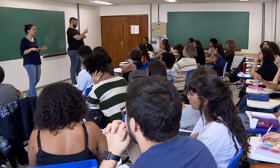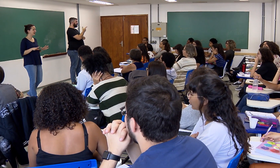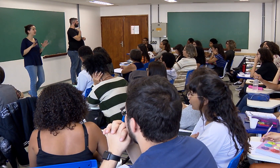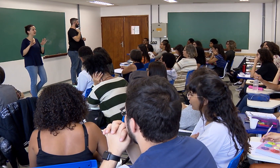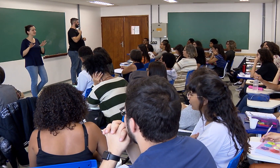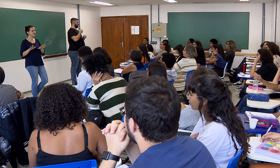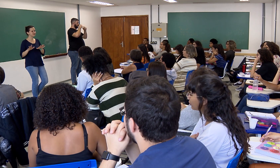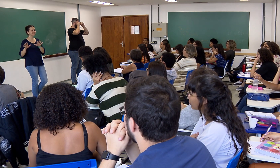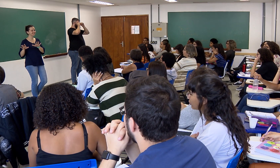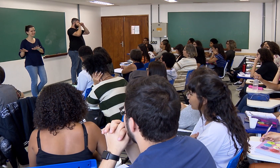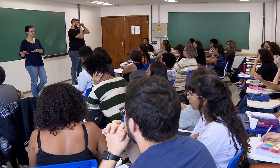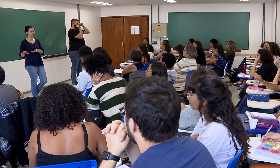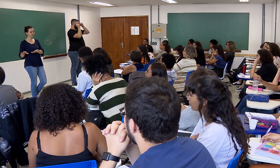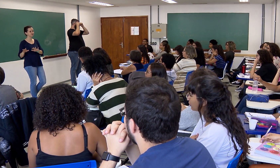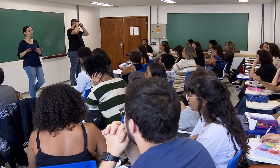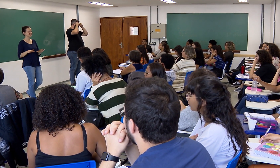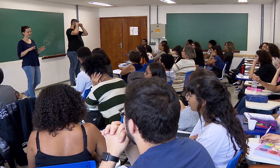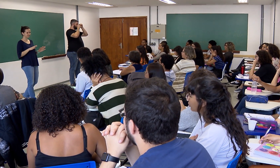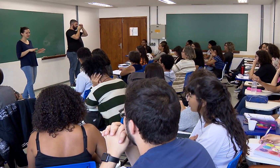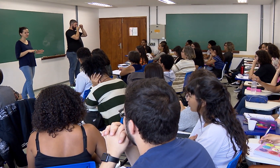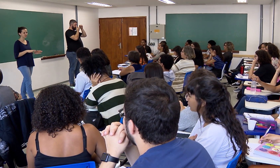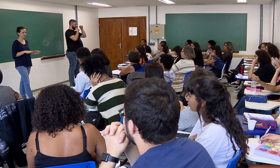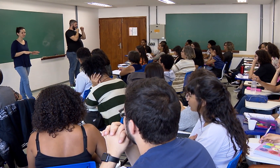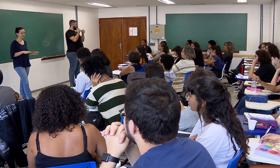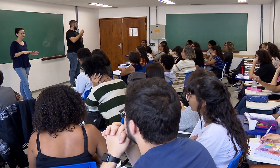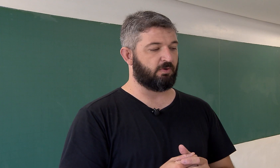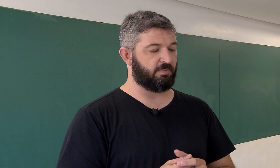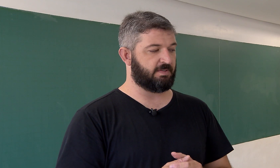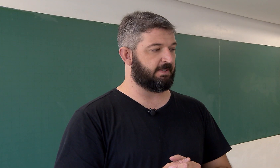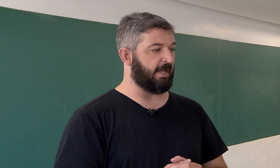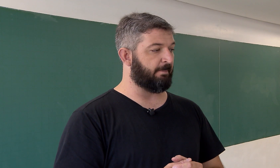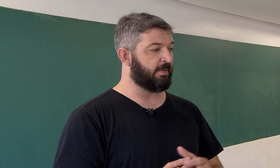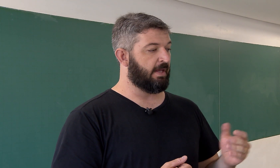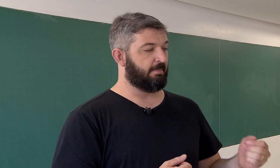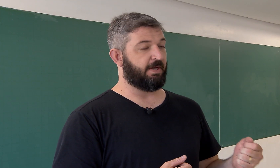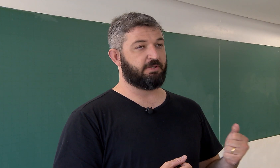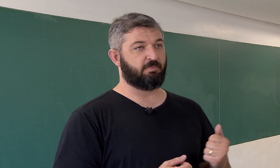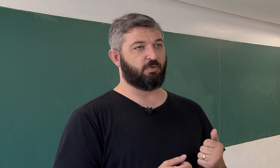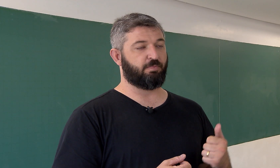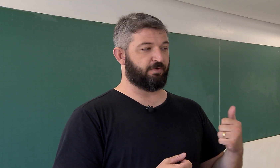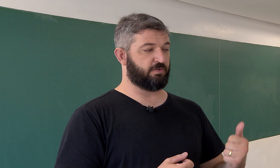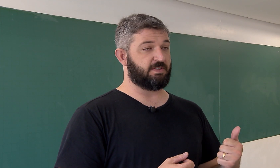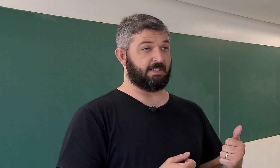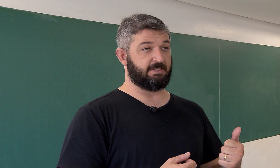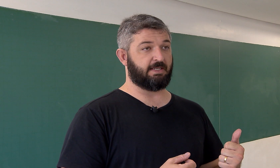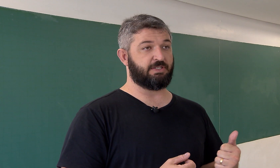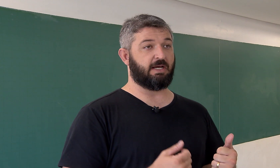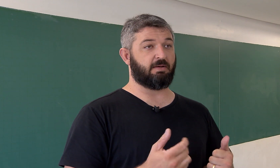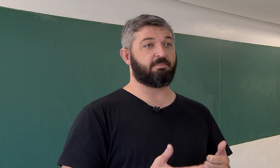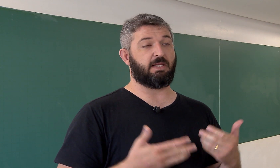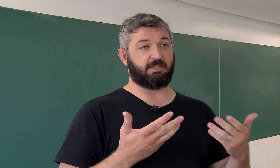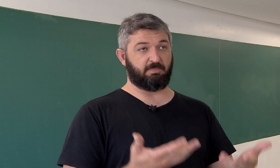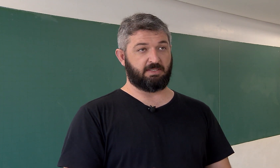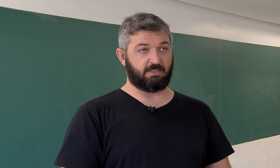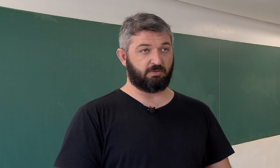40 alunos e professores surdos da instituição. Como isso se dá? A partir do momento, o professor está em sala de aula, ele está ministrando a